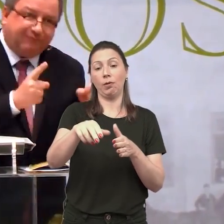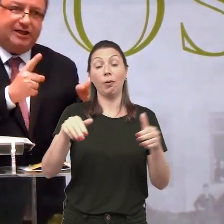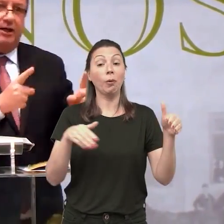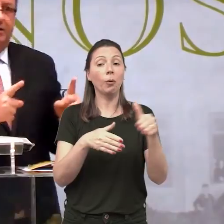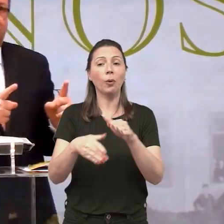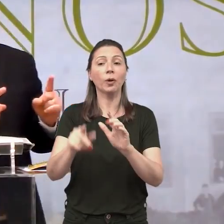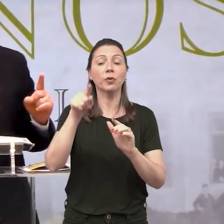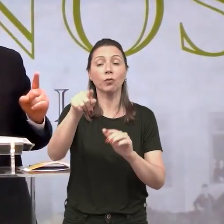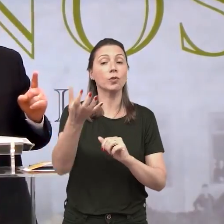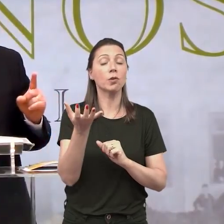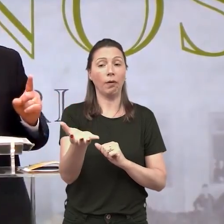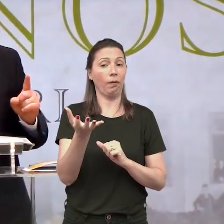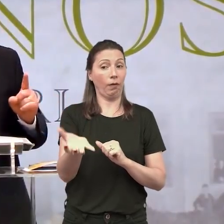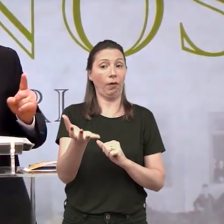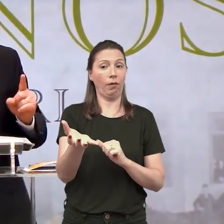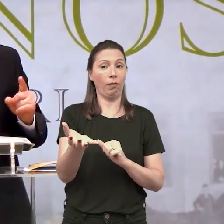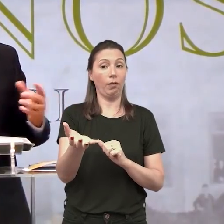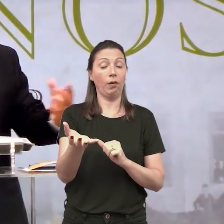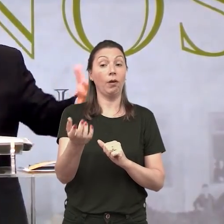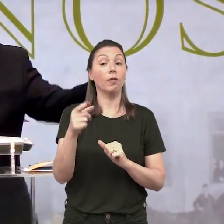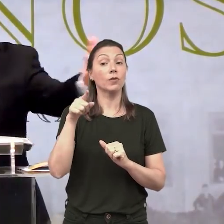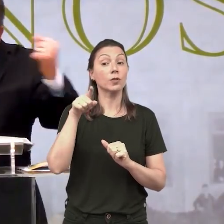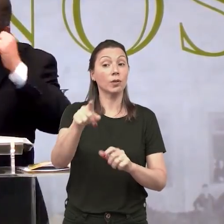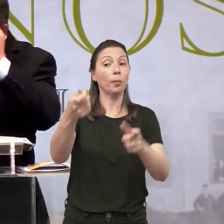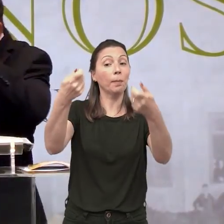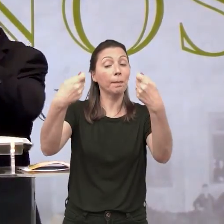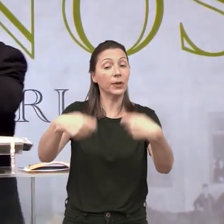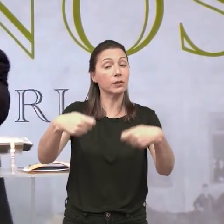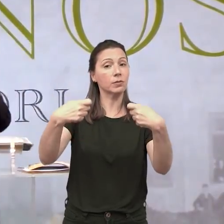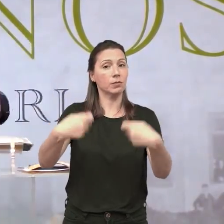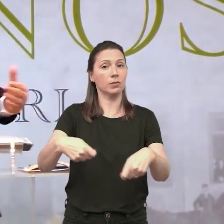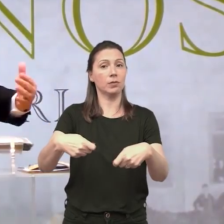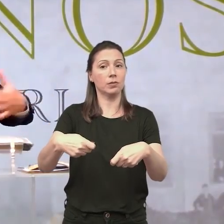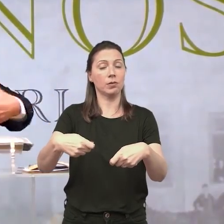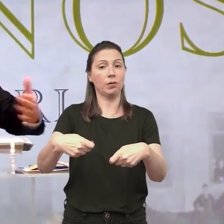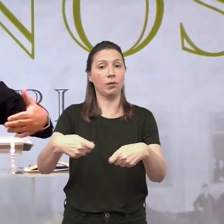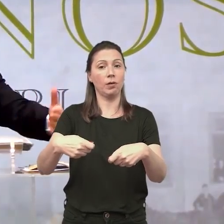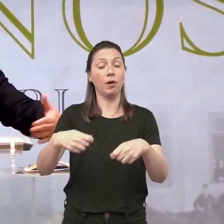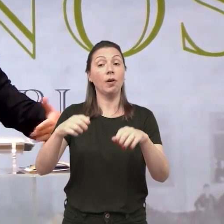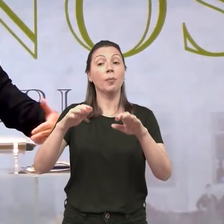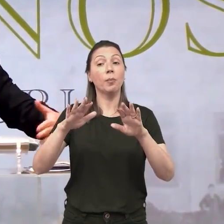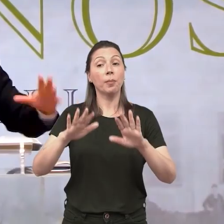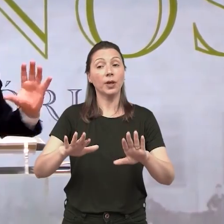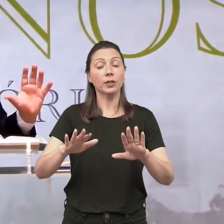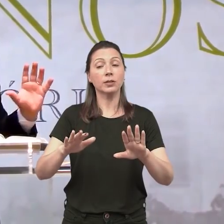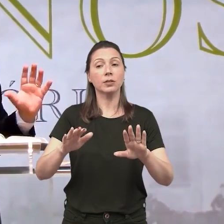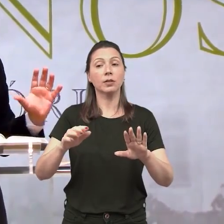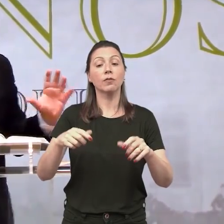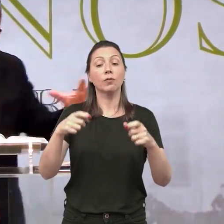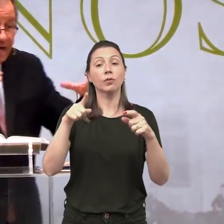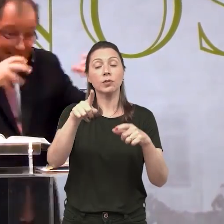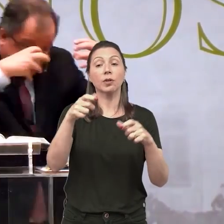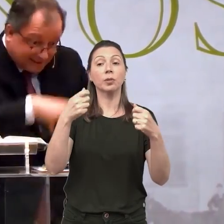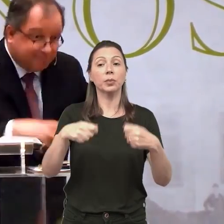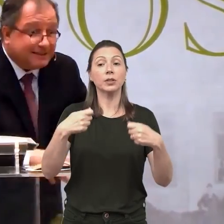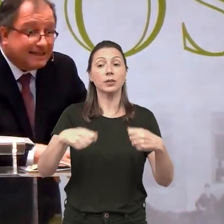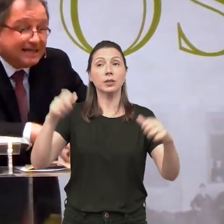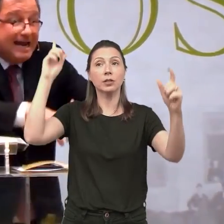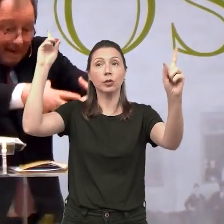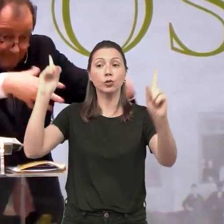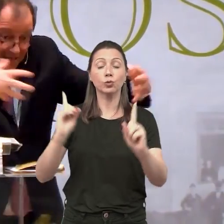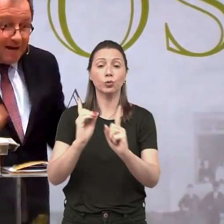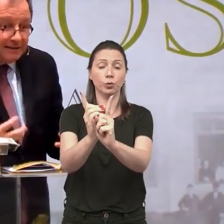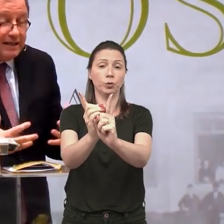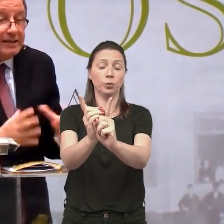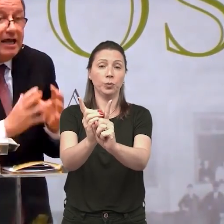que você deve seguir. Mas ele vai dizer assim, mas eu quero que você esteja na minha presença, porque sob as minhas